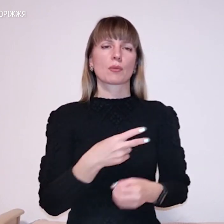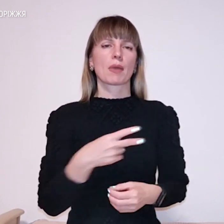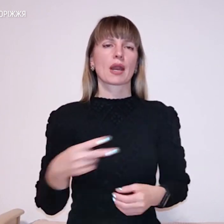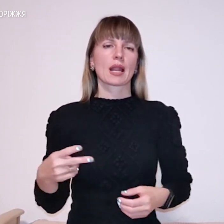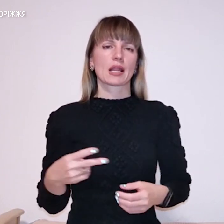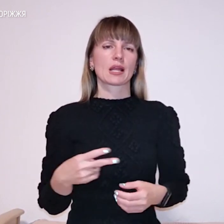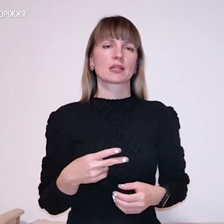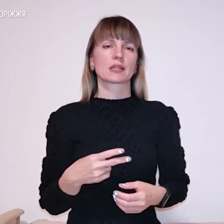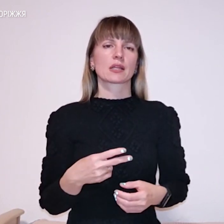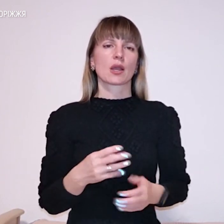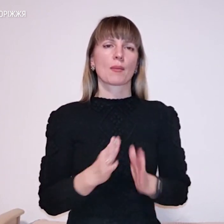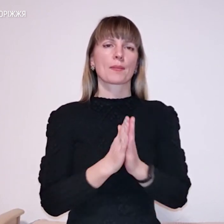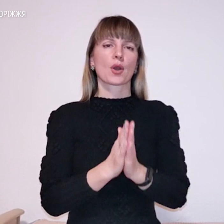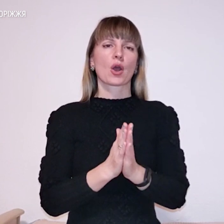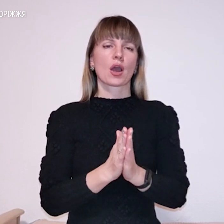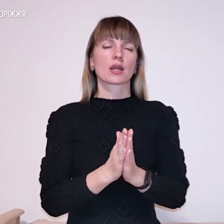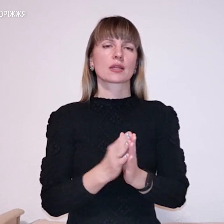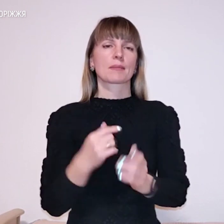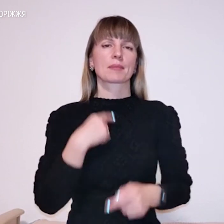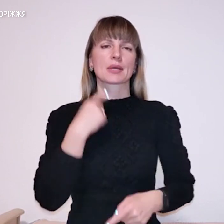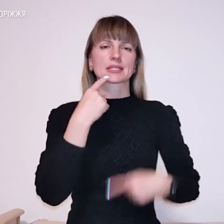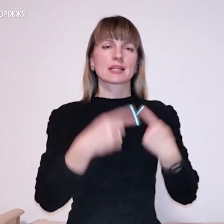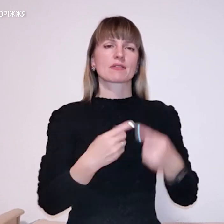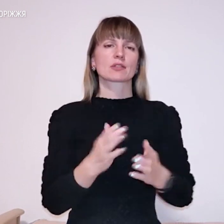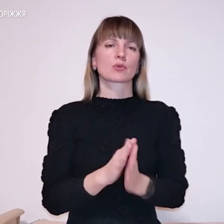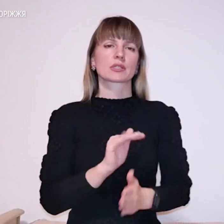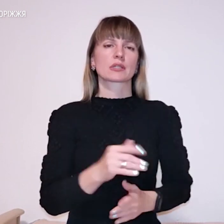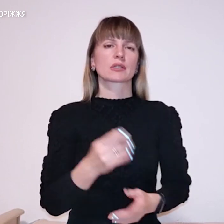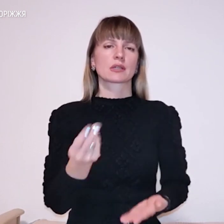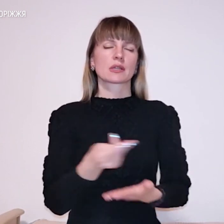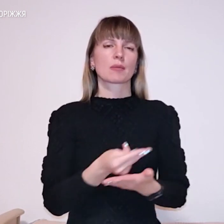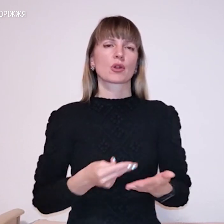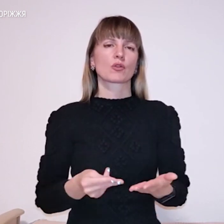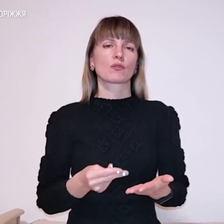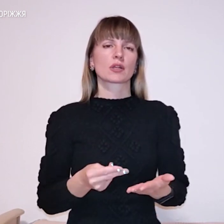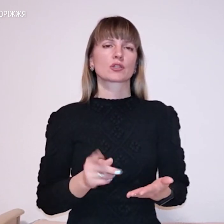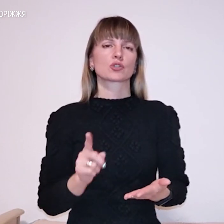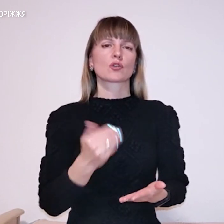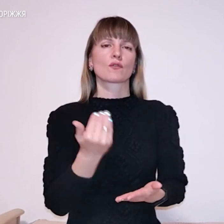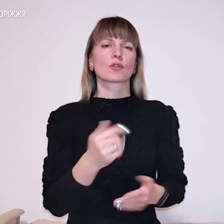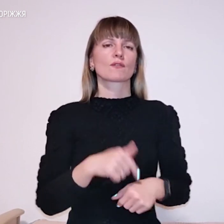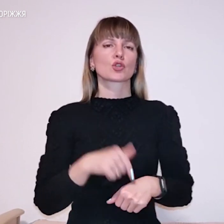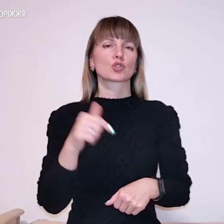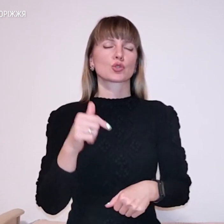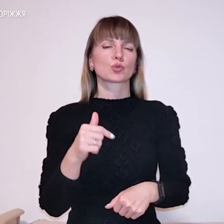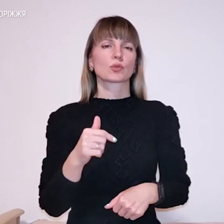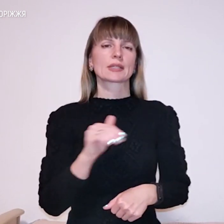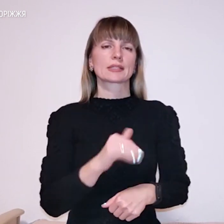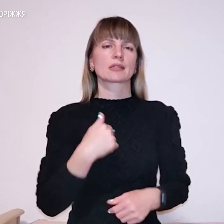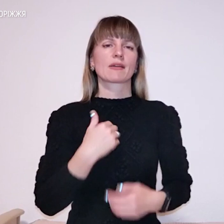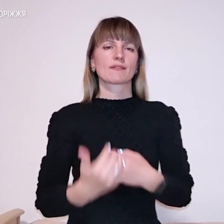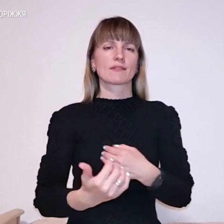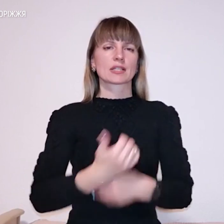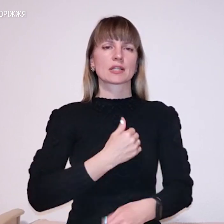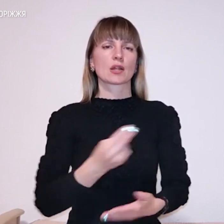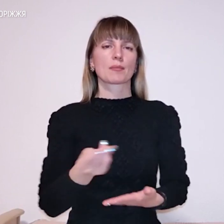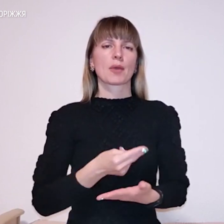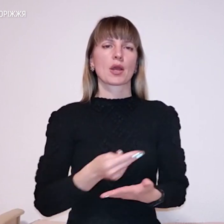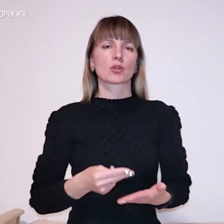такі прохання. Ми завжди просимо дітей намалювати малюнок, що вони відчули. Діти нам висилають малюнки, переглянувши